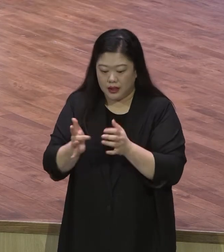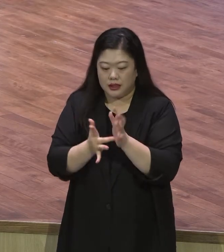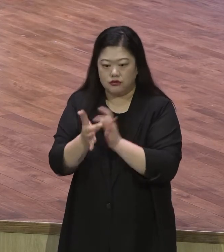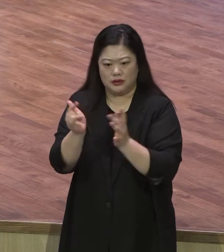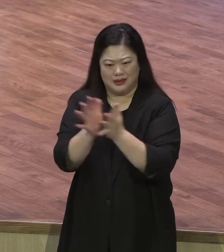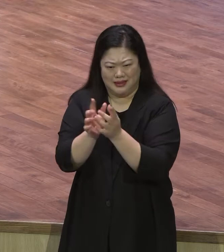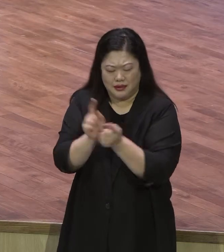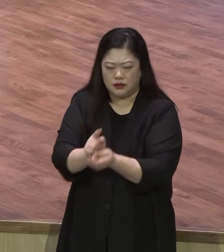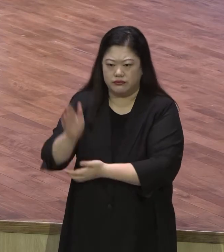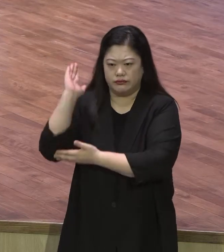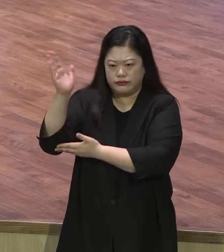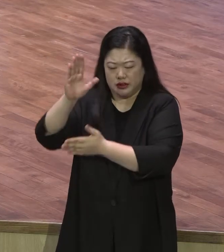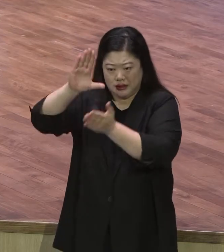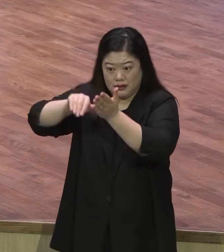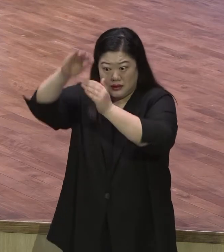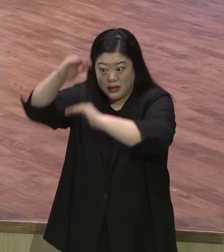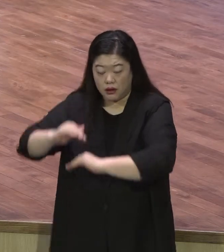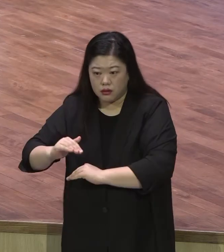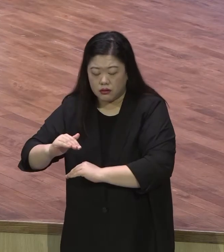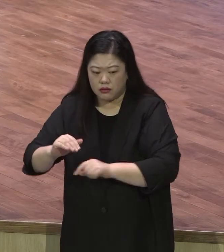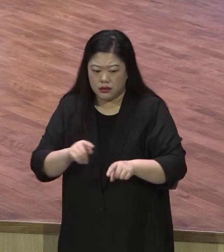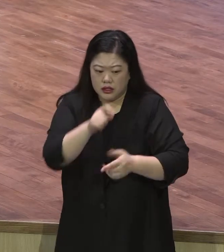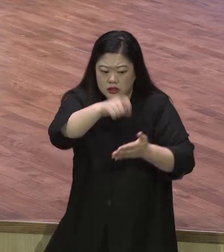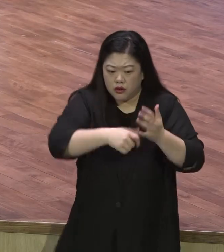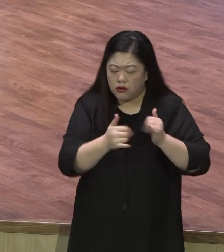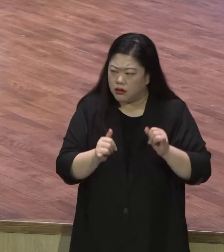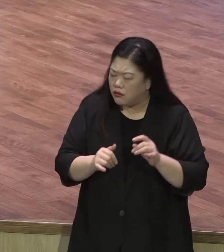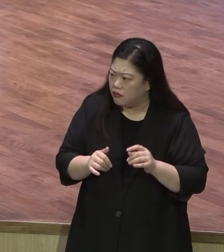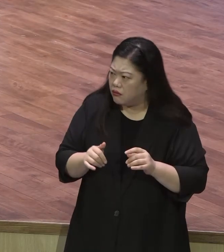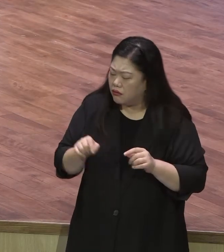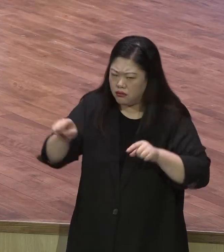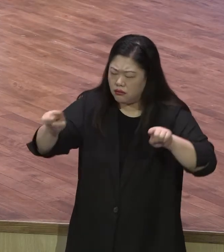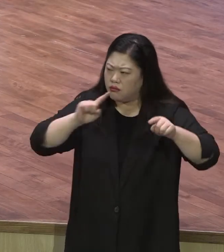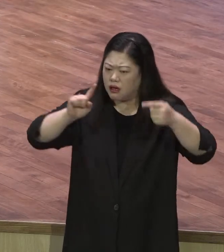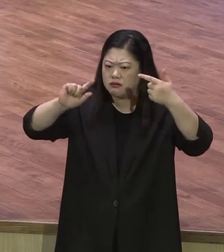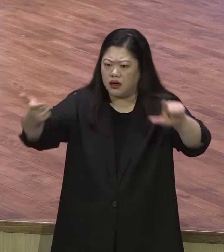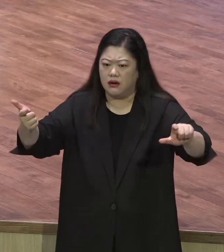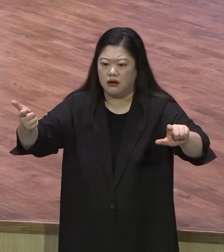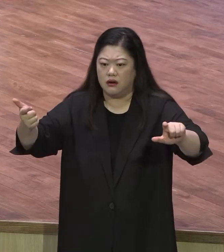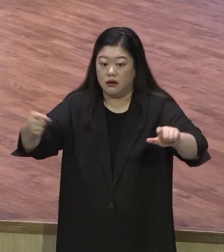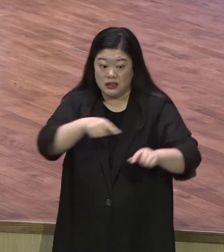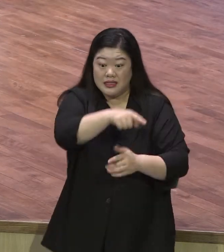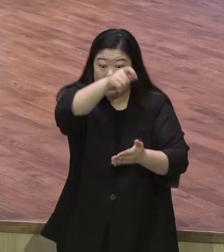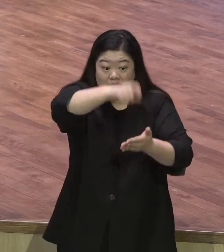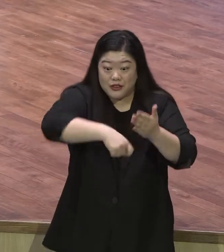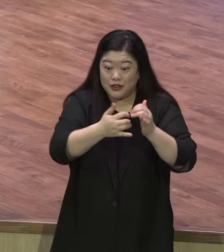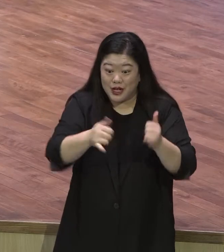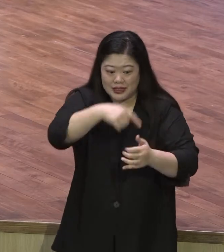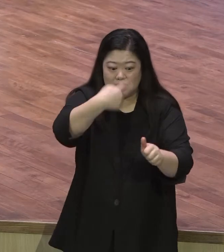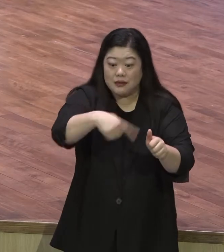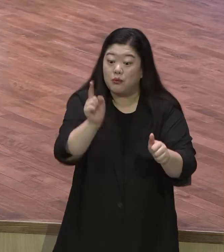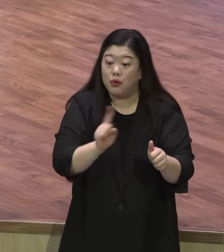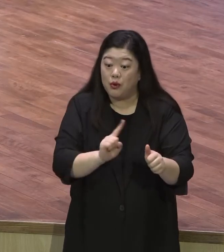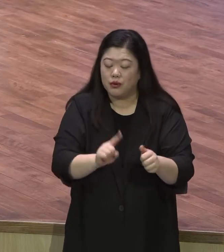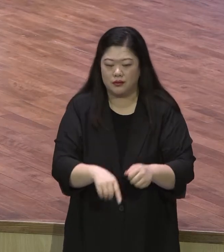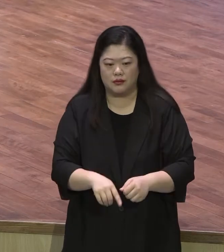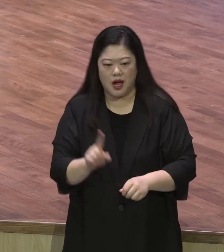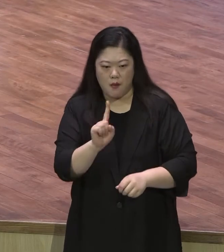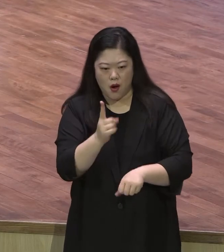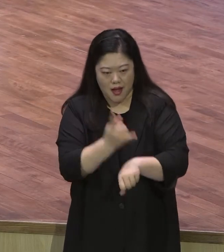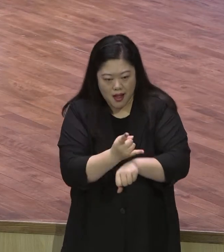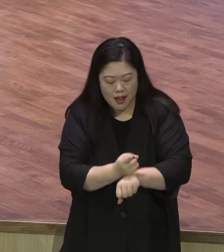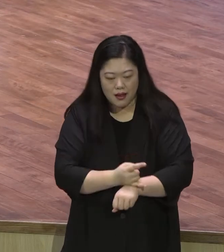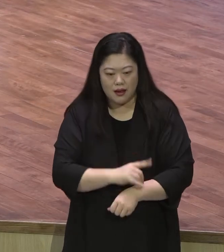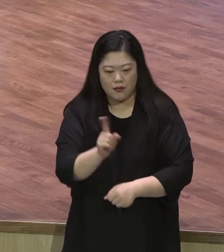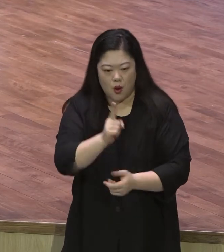다르죠. 석의관의 바리샘들의 가르침이 뭐냐? 하라 하지 말아요. 늘 하라 하지 마라. 율법이죠.